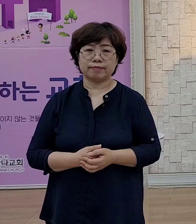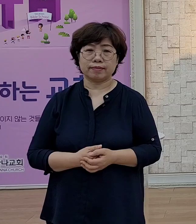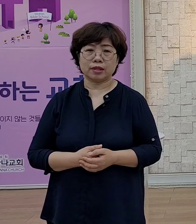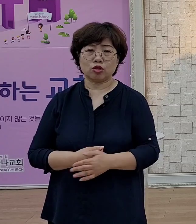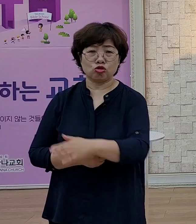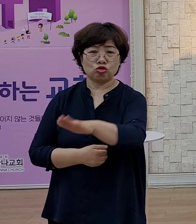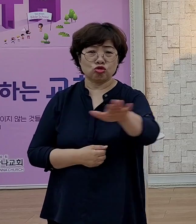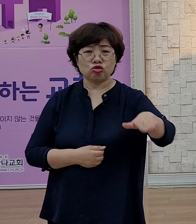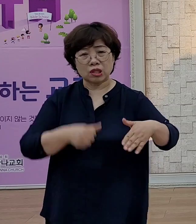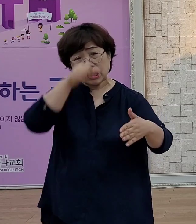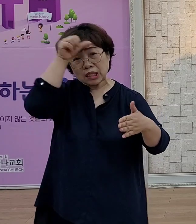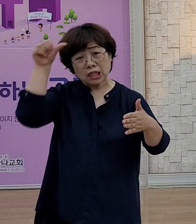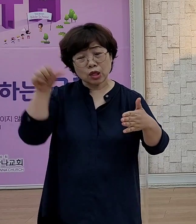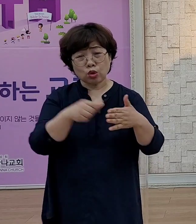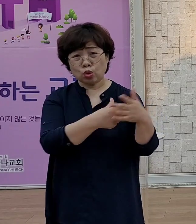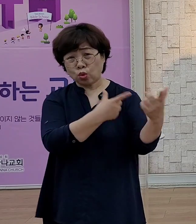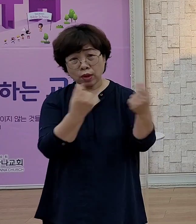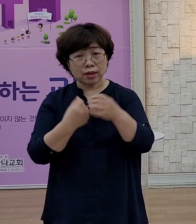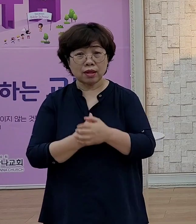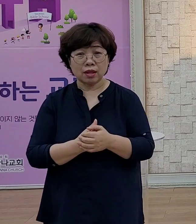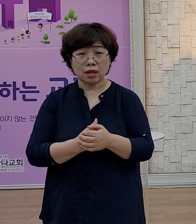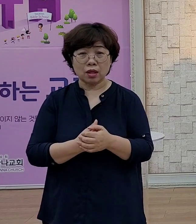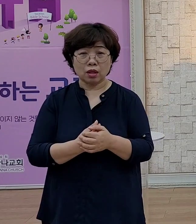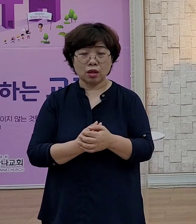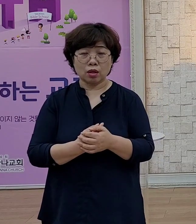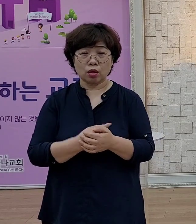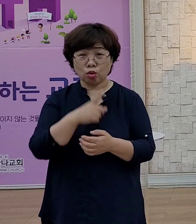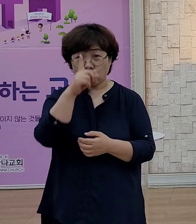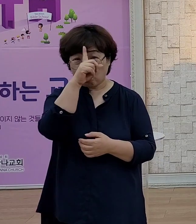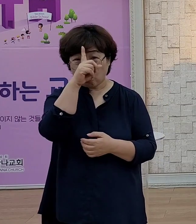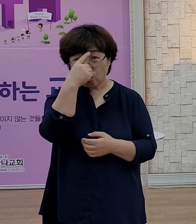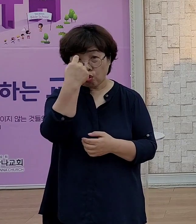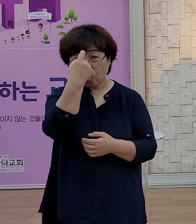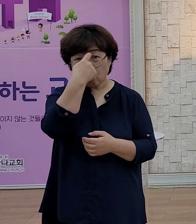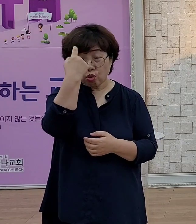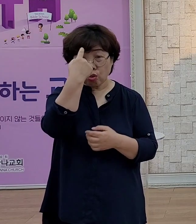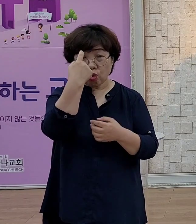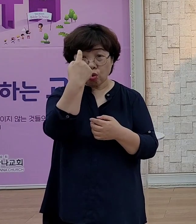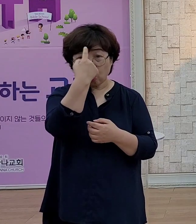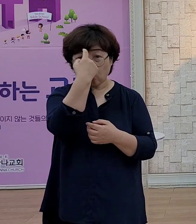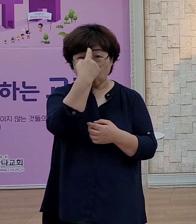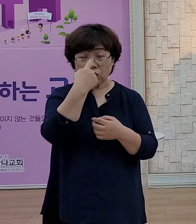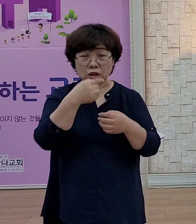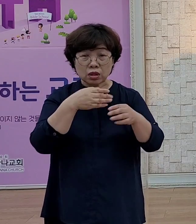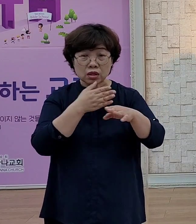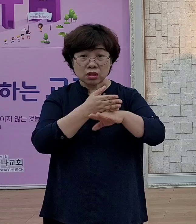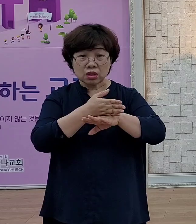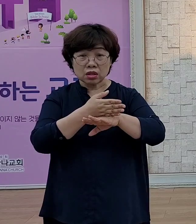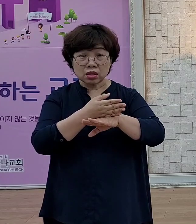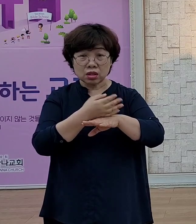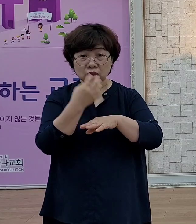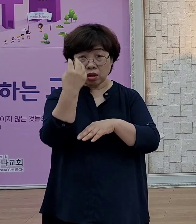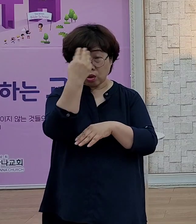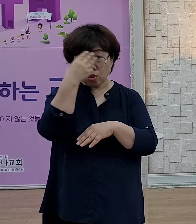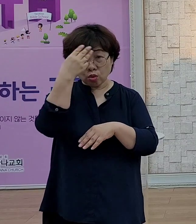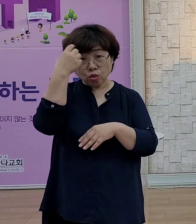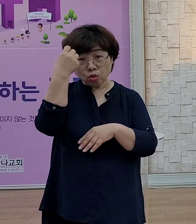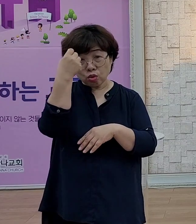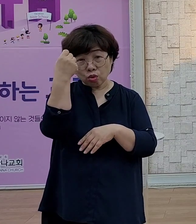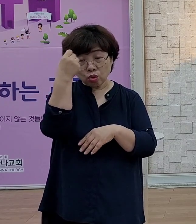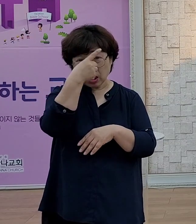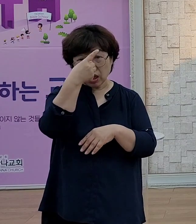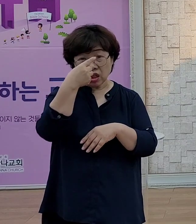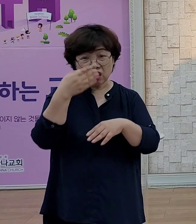이게 우리 인생이에요. 뭐 고등학교 1학년짜리는 늦게 죽어요? 언제 교통사고가 나서 죽을지, 언제